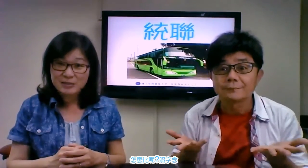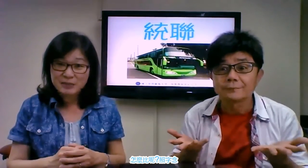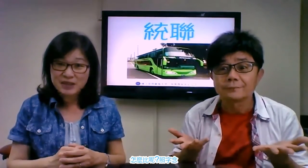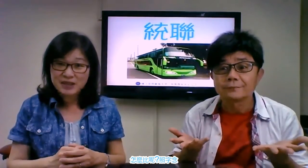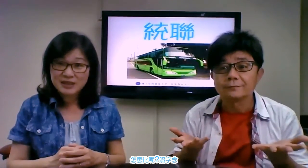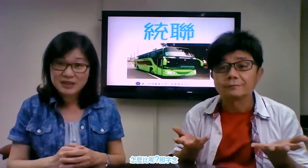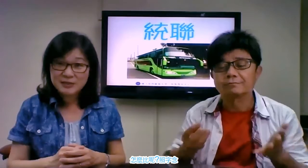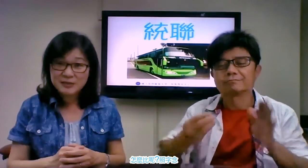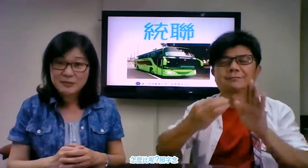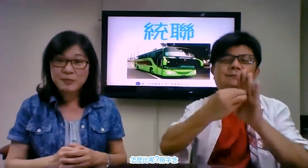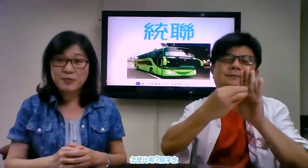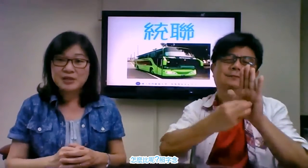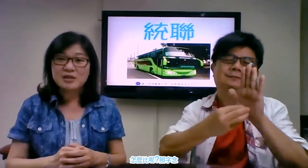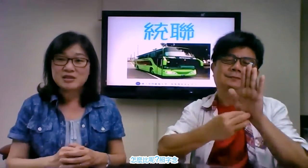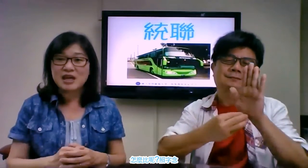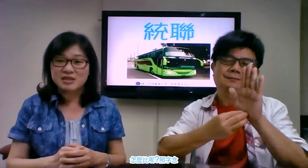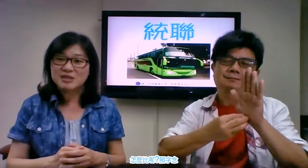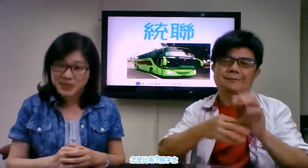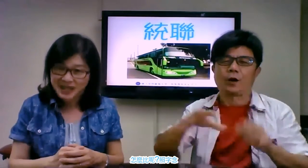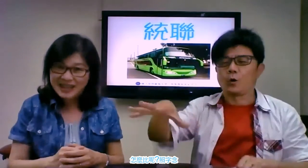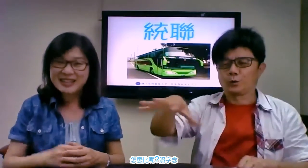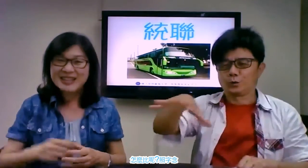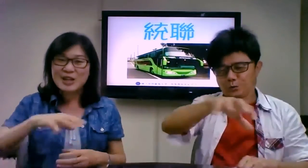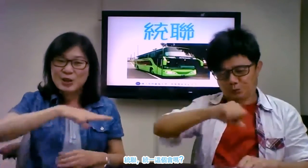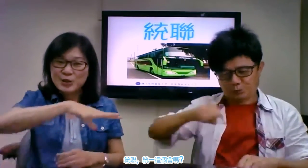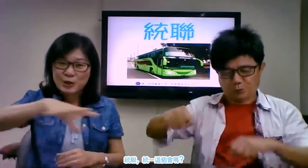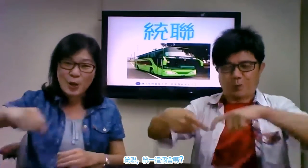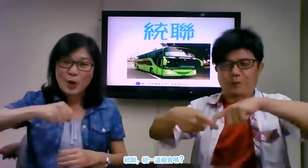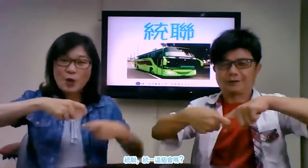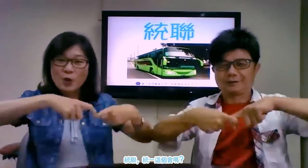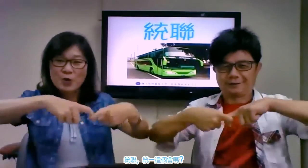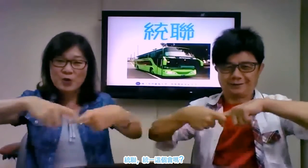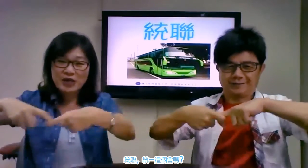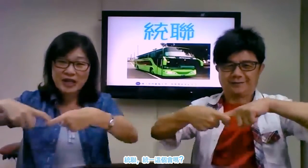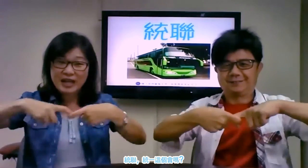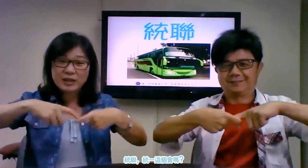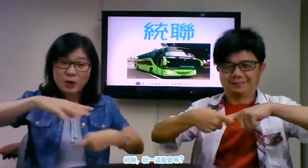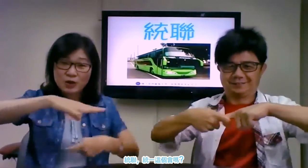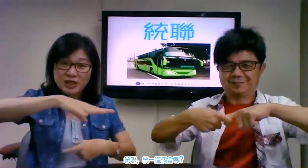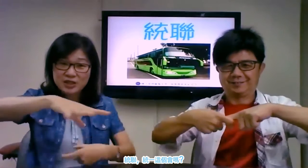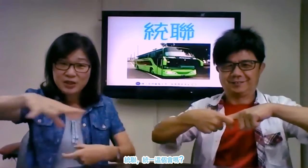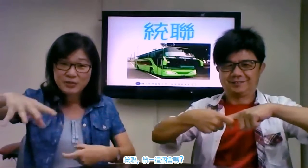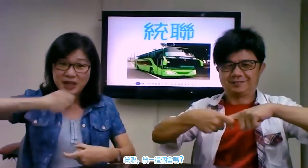比呢？照字念，统联，统一这个会吗？